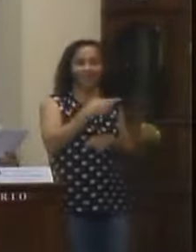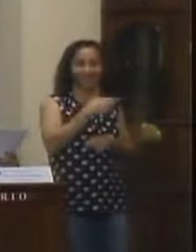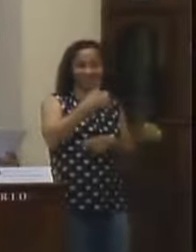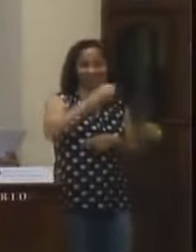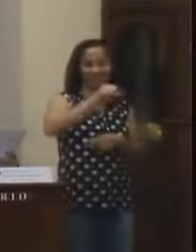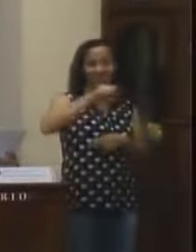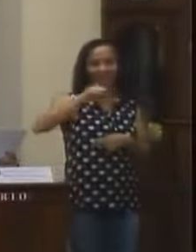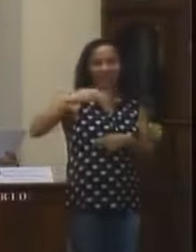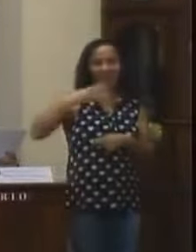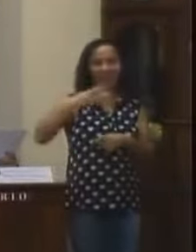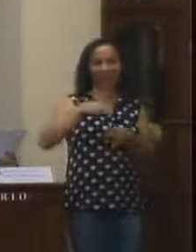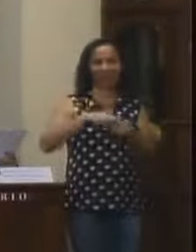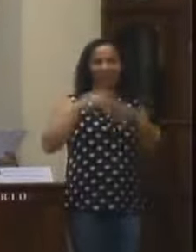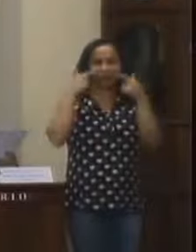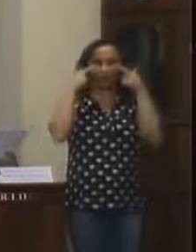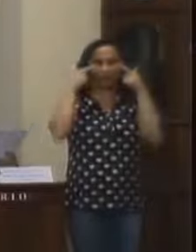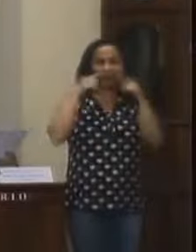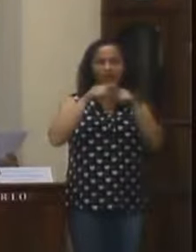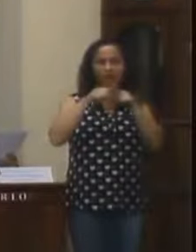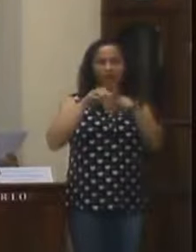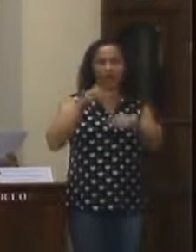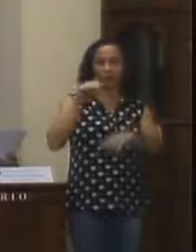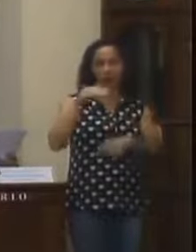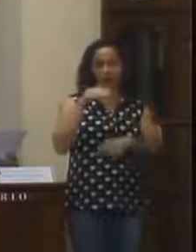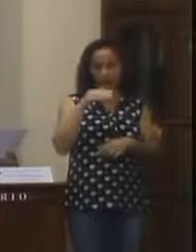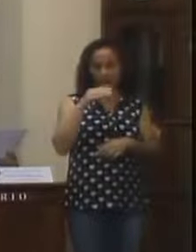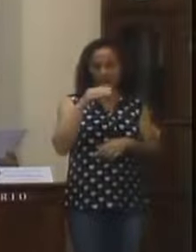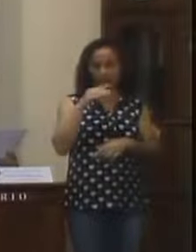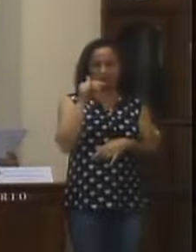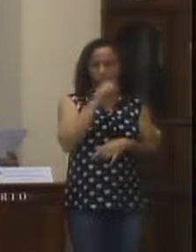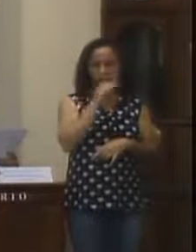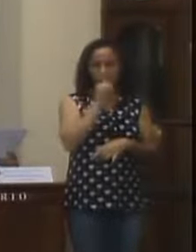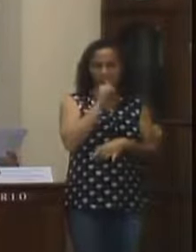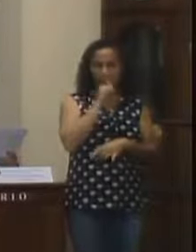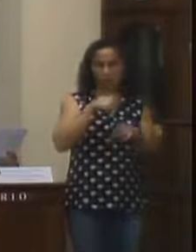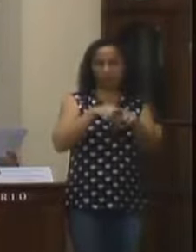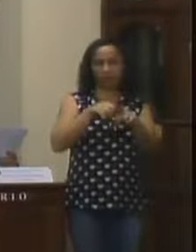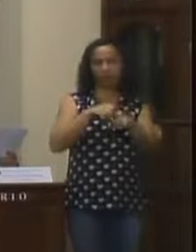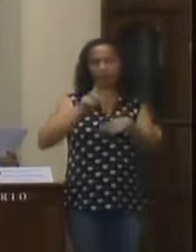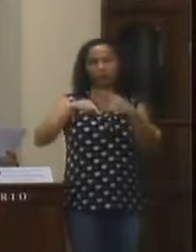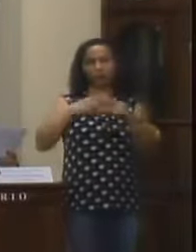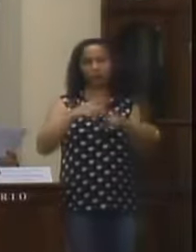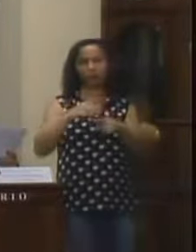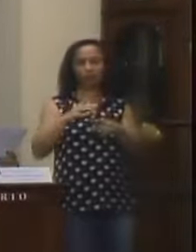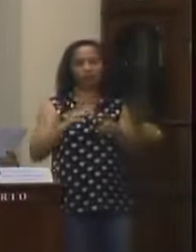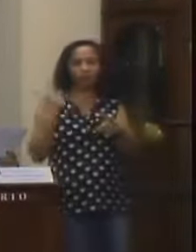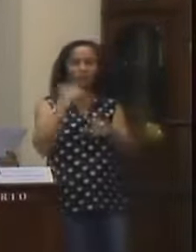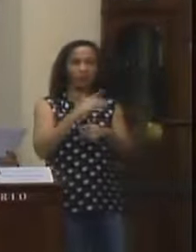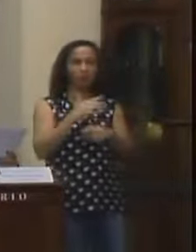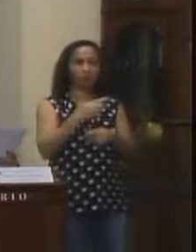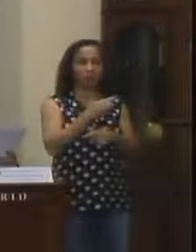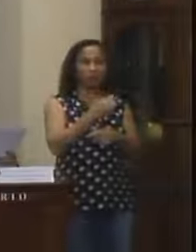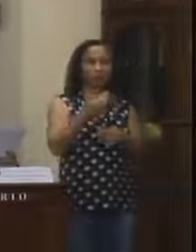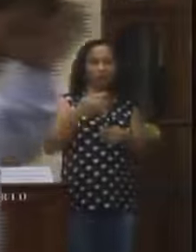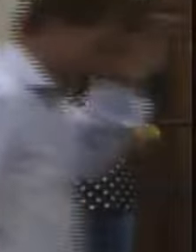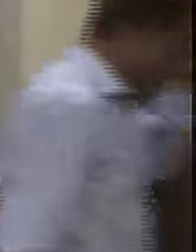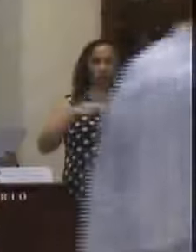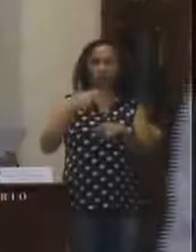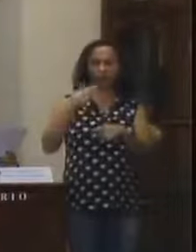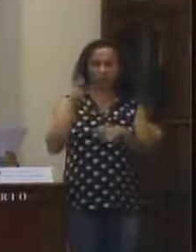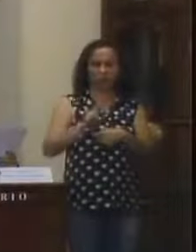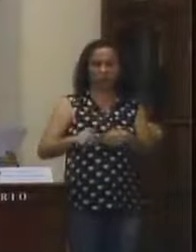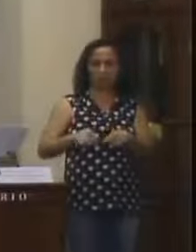Mundial no Japão, e 1997, Mundial na Itália. Foi campeã carioca, brasileira e sul-americana por 7 vezes, entre os anos de 1991